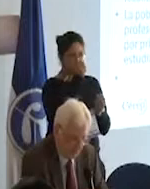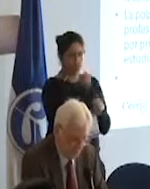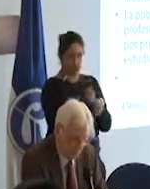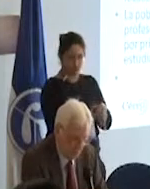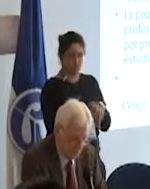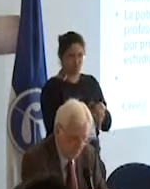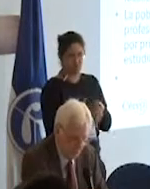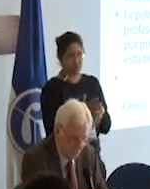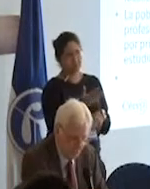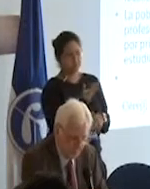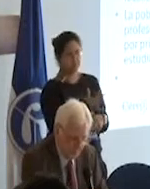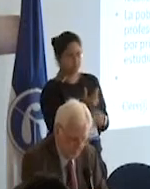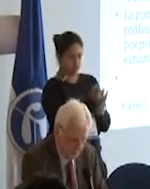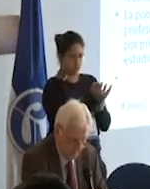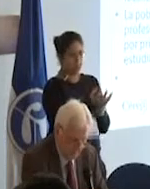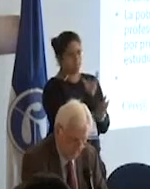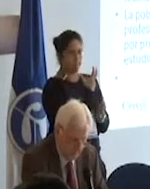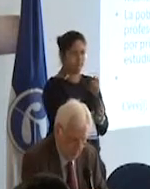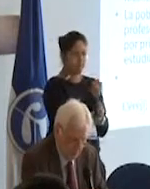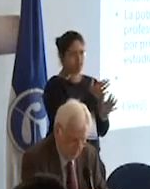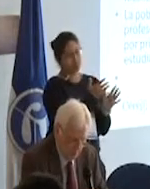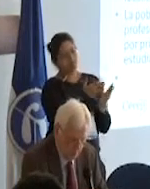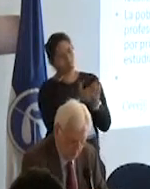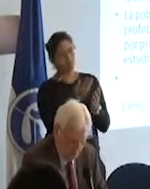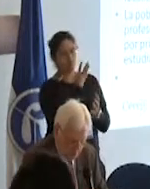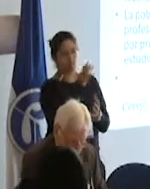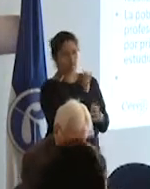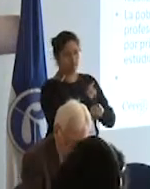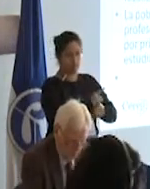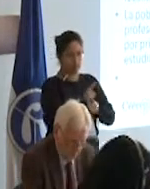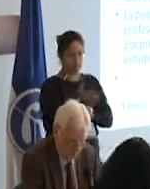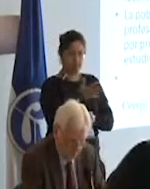duraron más o menos 20 minutos, entre 20 y 40 minutos.